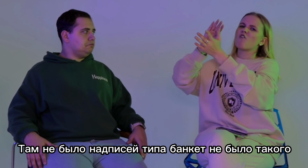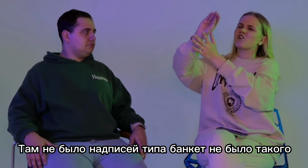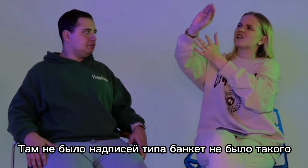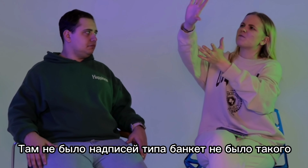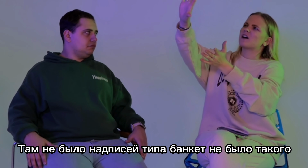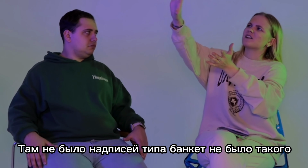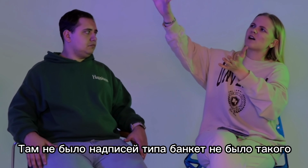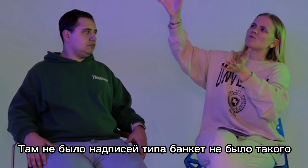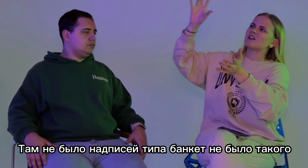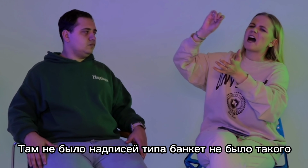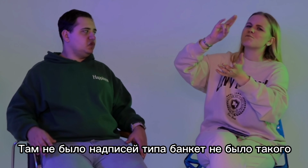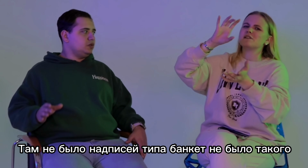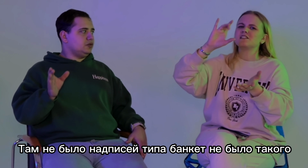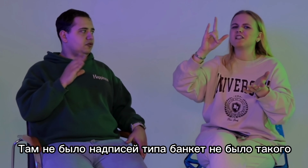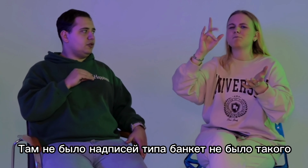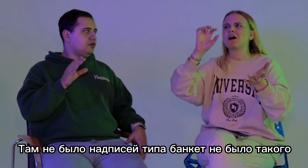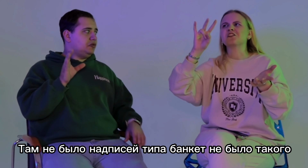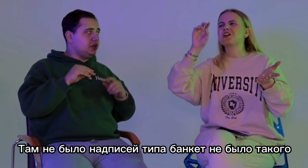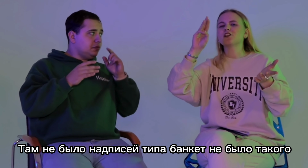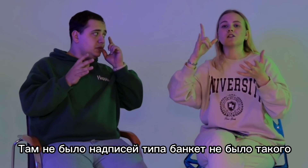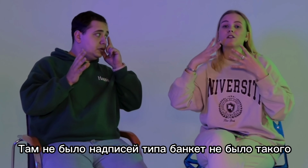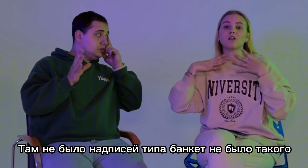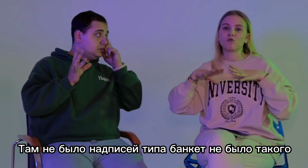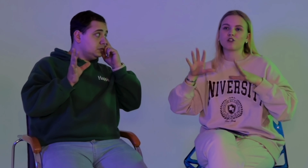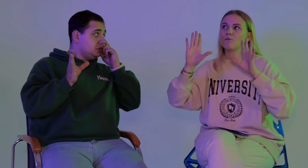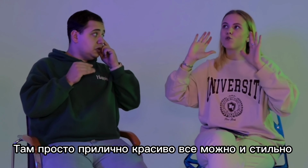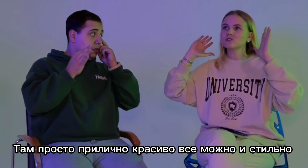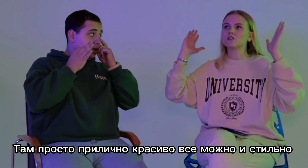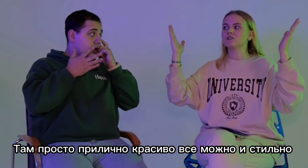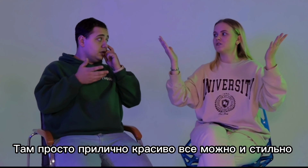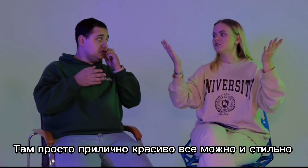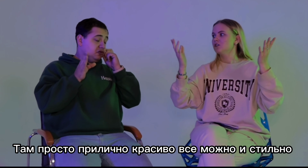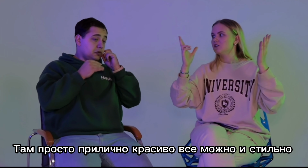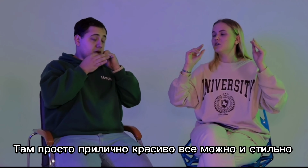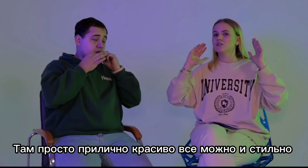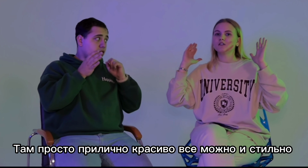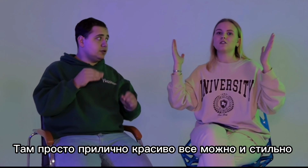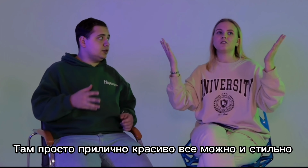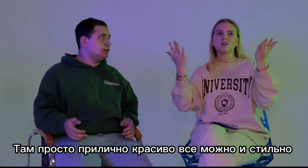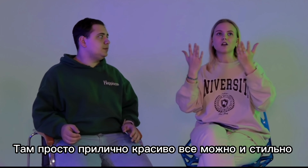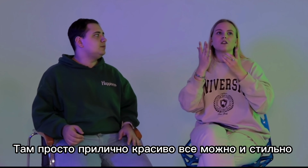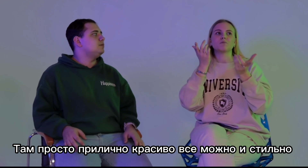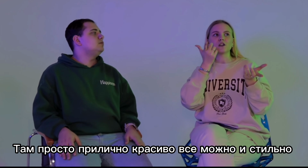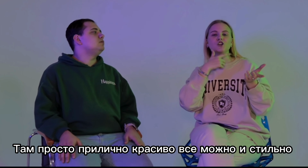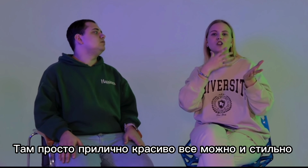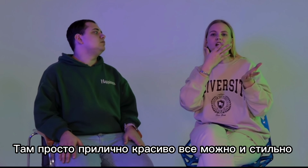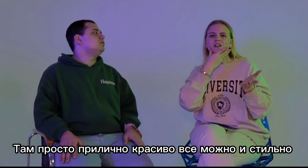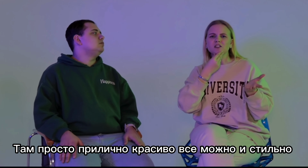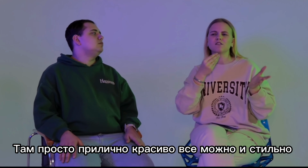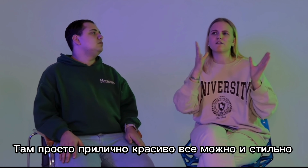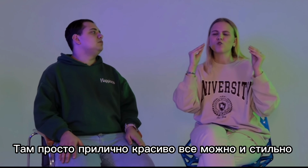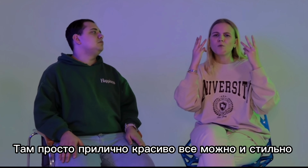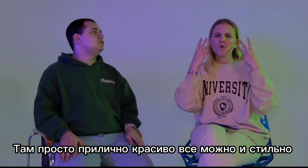овощи, типа, нам надписи, типа, анкеты всем, не было. Там всем понравилось, всем понравилось, все. Все неприличные, красивые, все